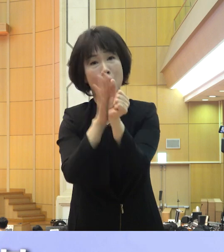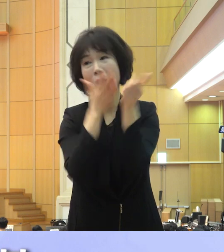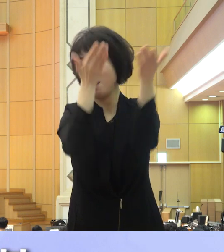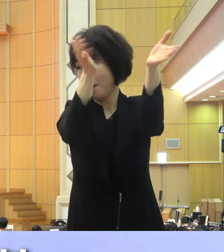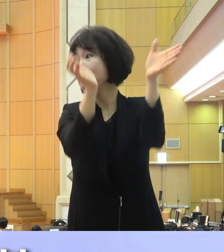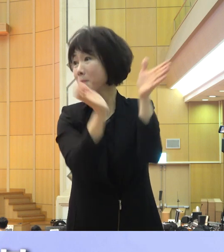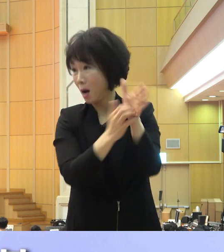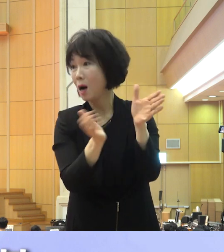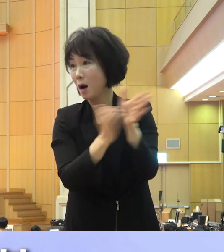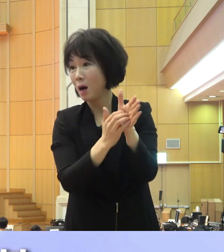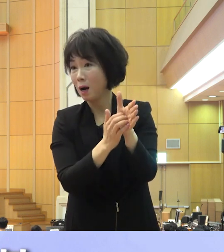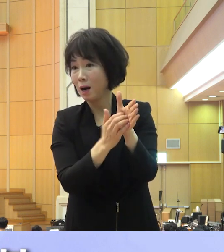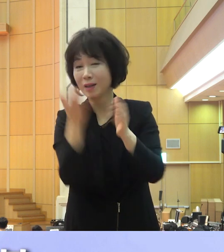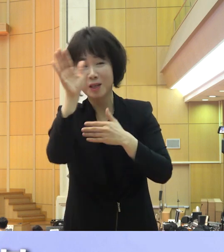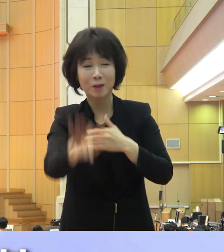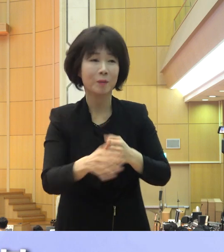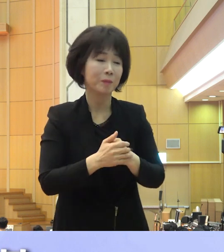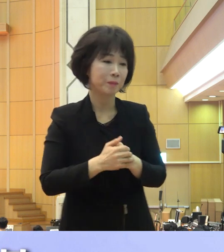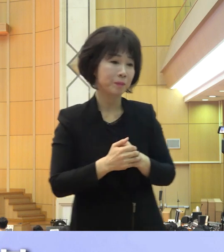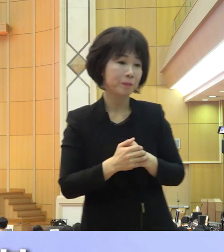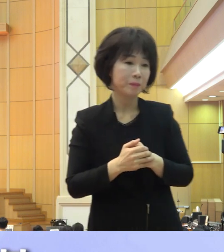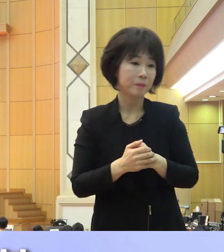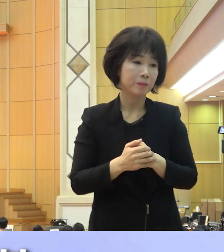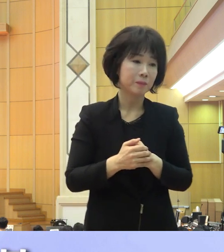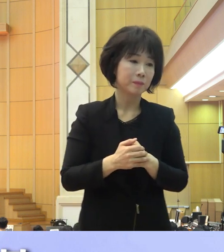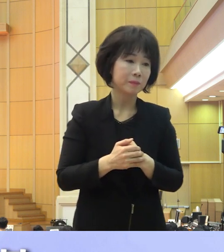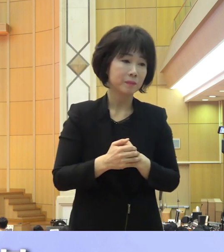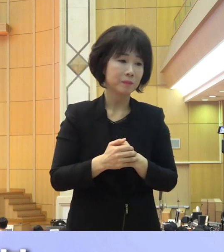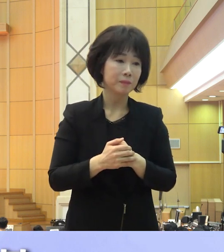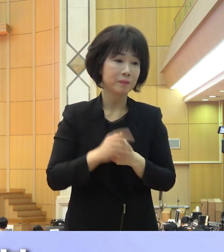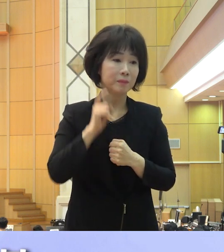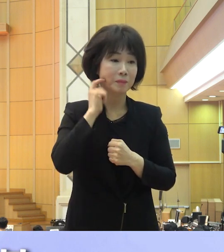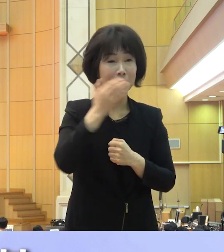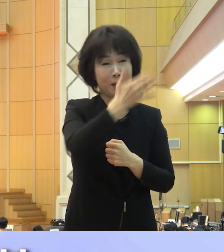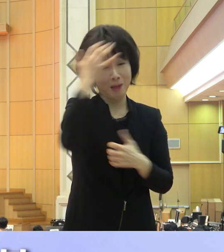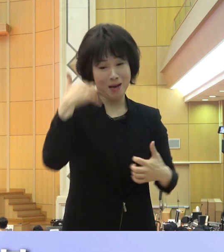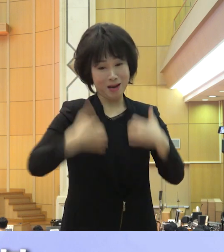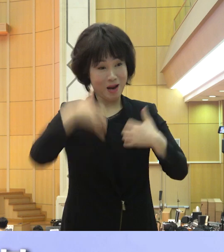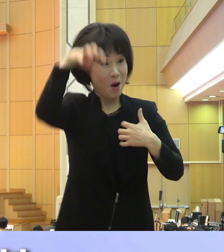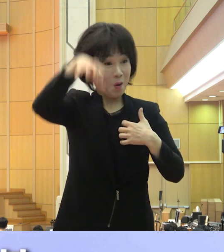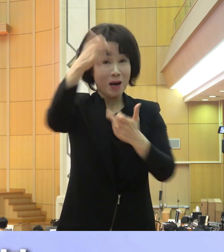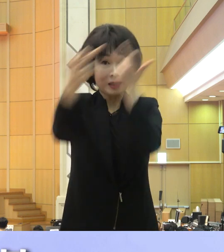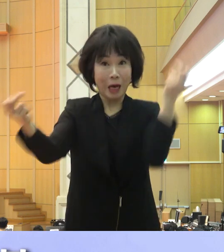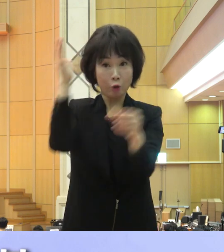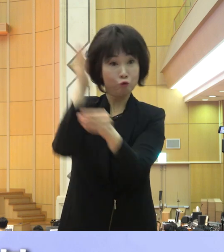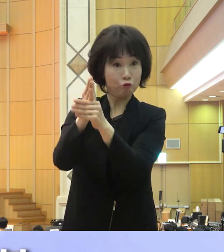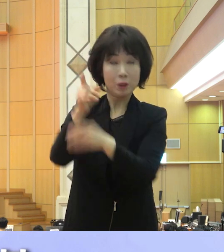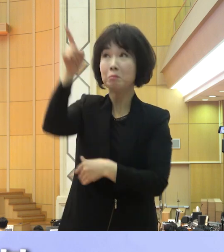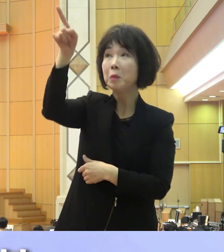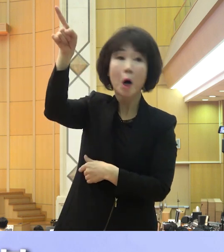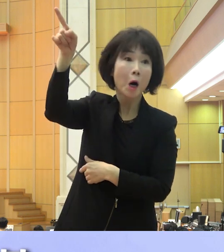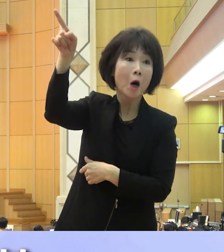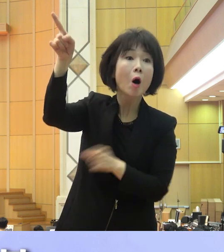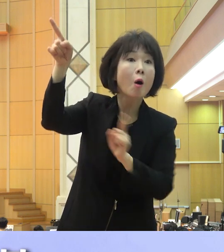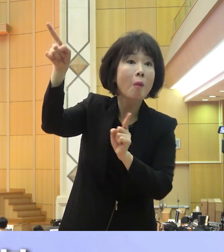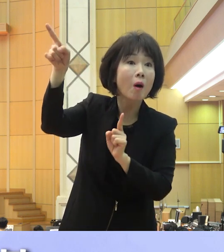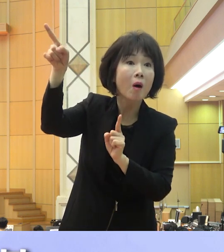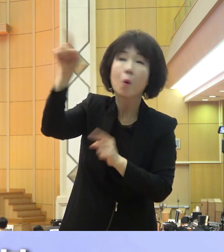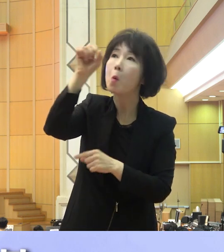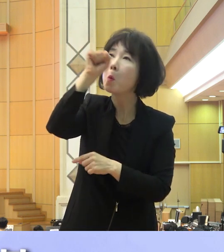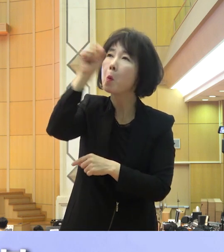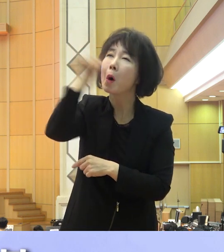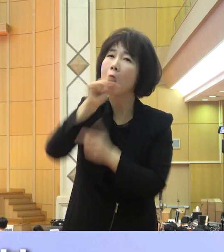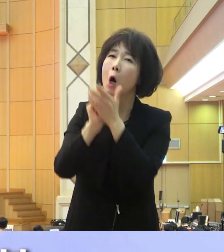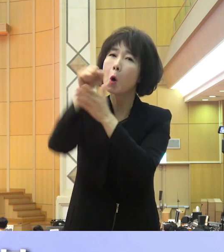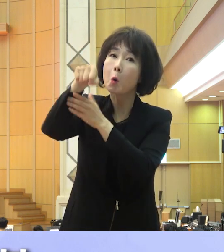있도록 하기 위해서 에덴 동산 중앙에 있는 선악을 알게